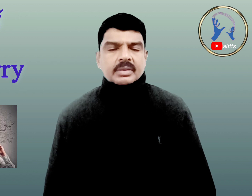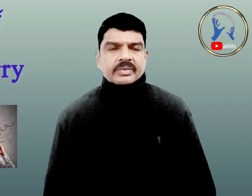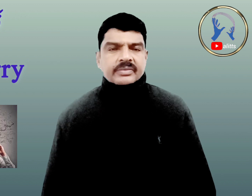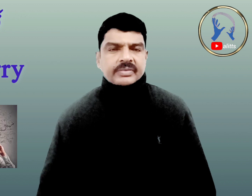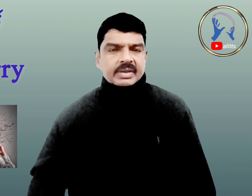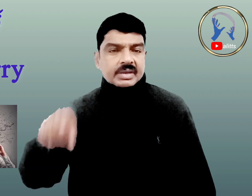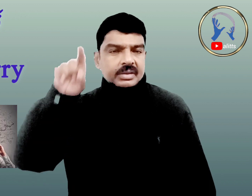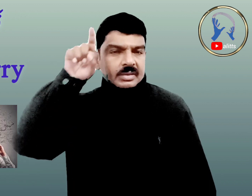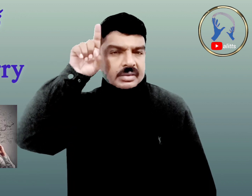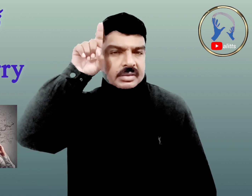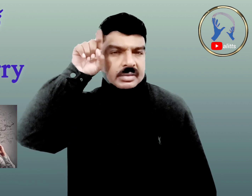फिक्र,